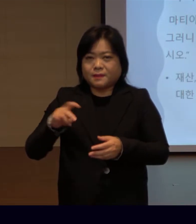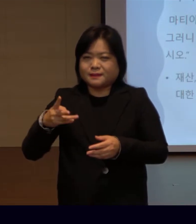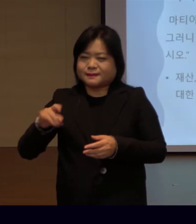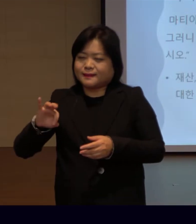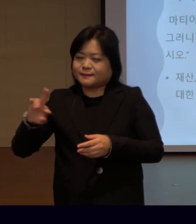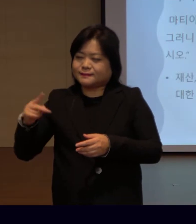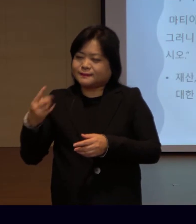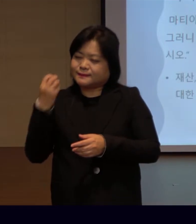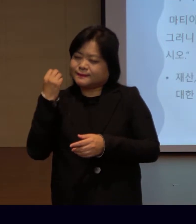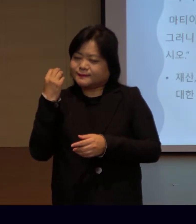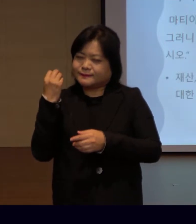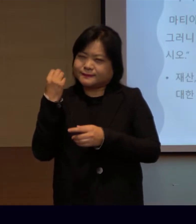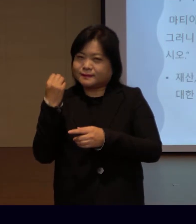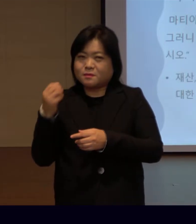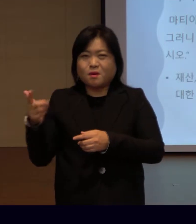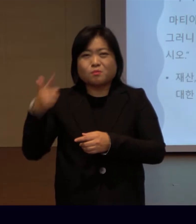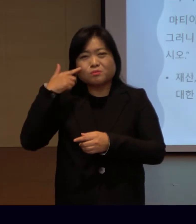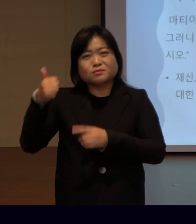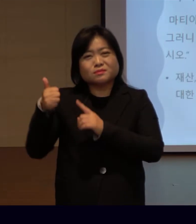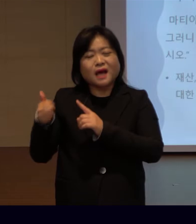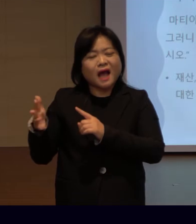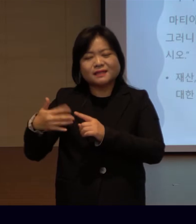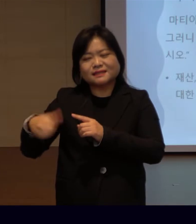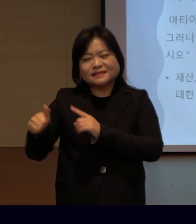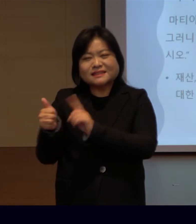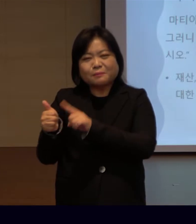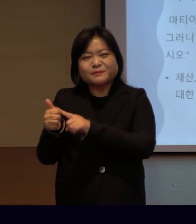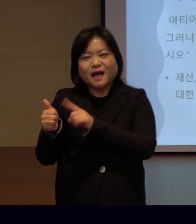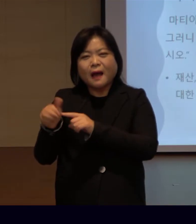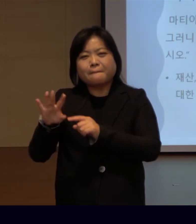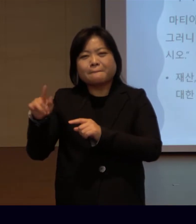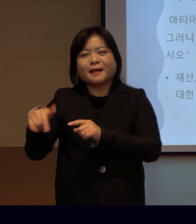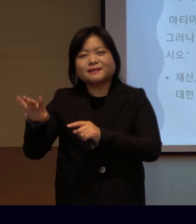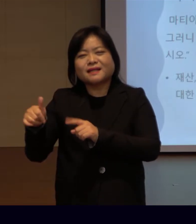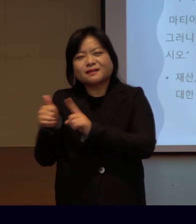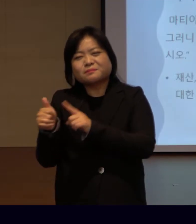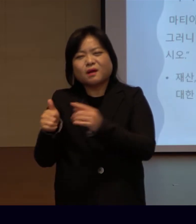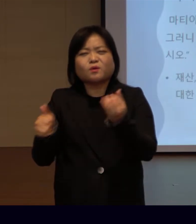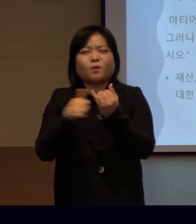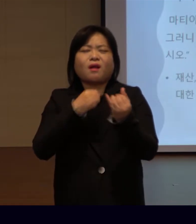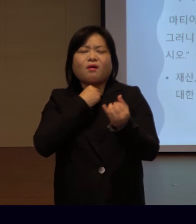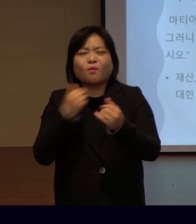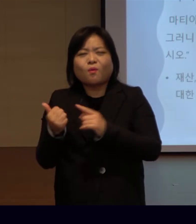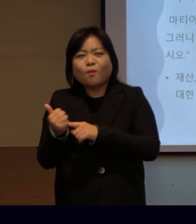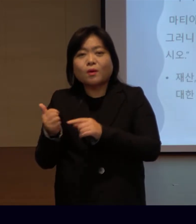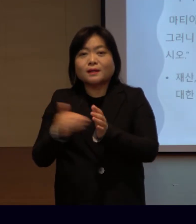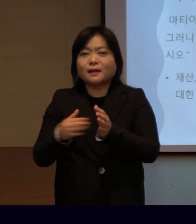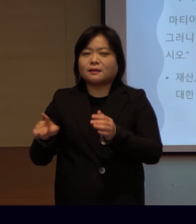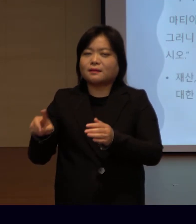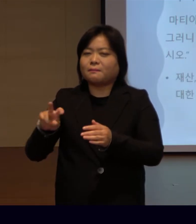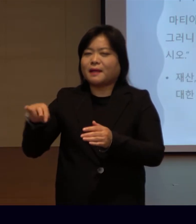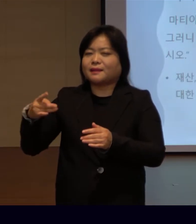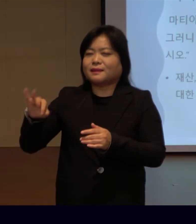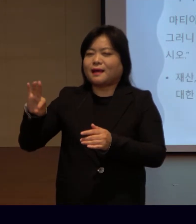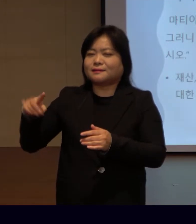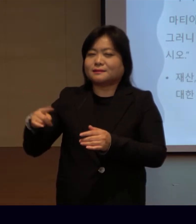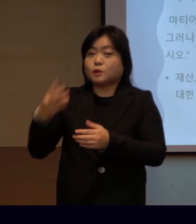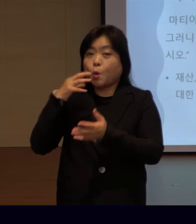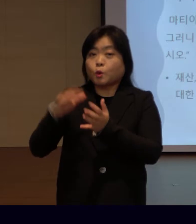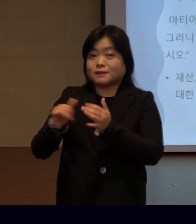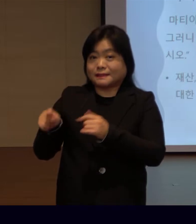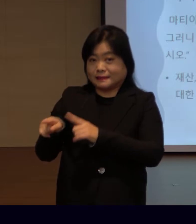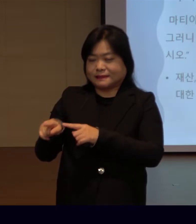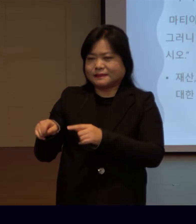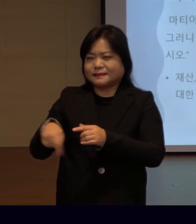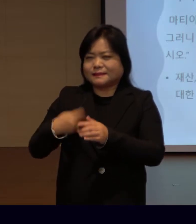이제 백작은 안절부절이에요. 결혼 못할까봐. 그러니까 딱 얘기를 합니다. 백작님, 당신은 당신의